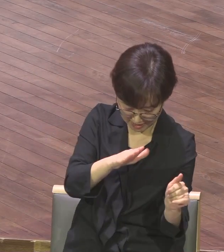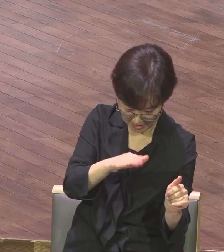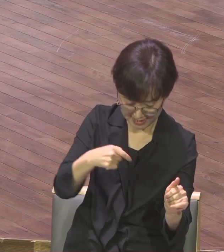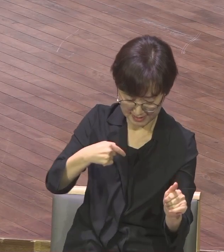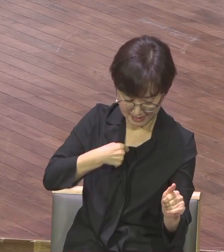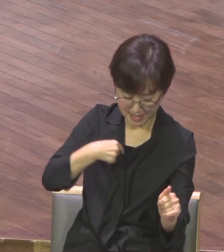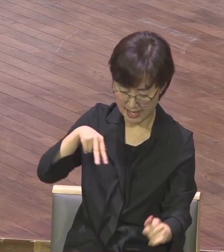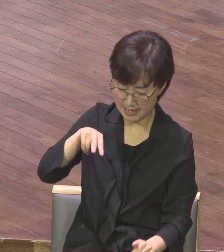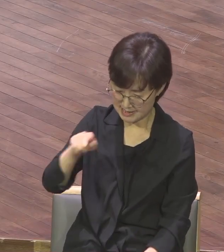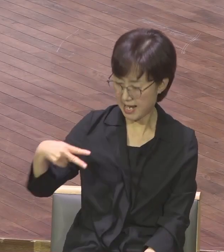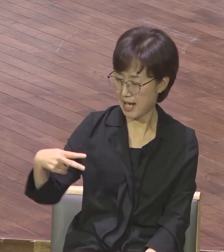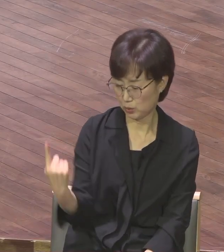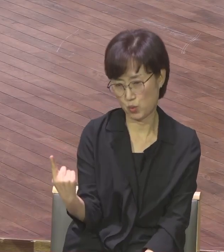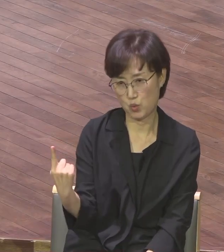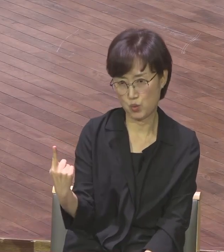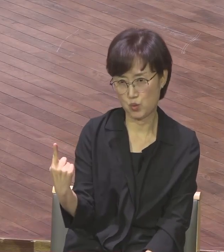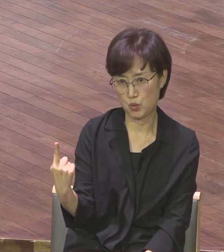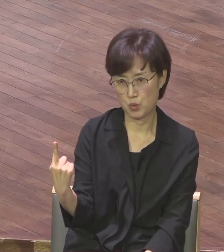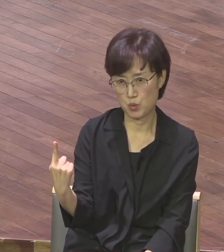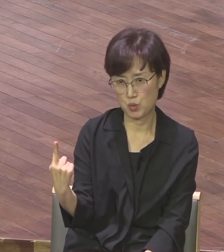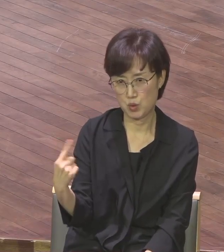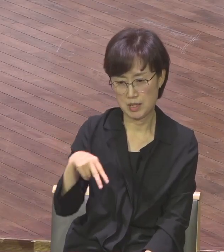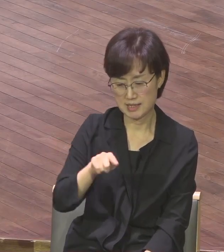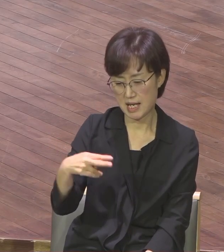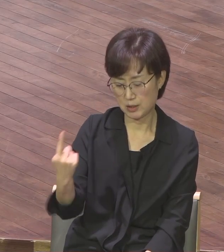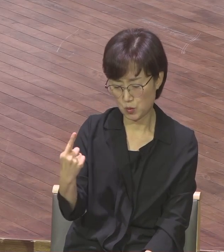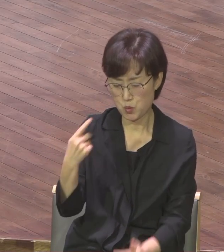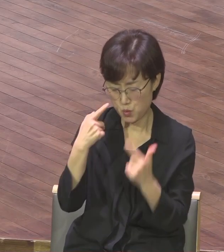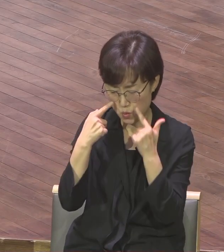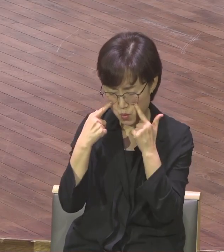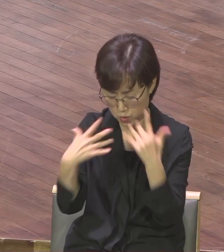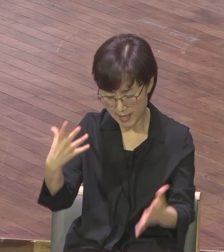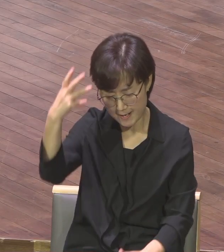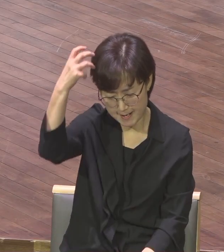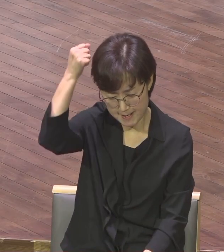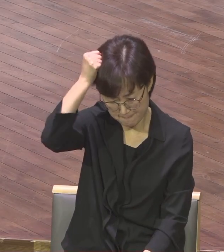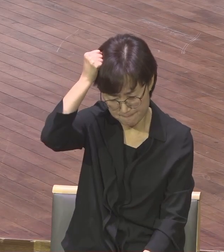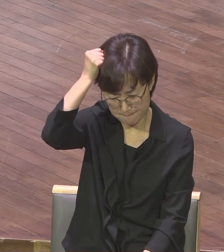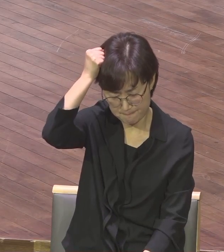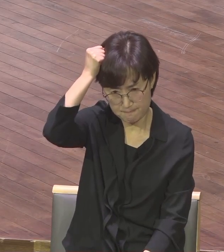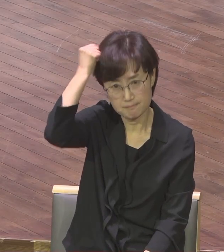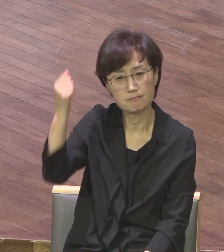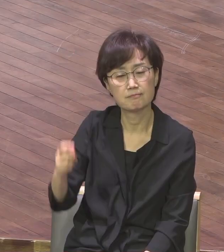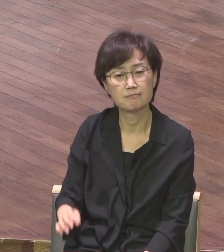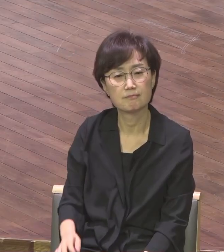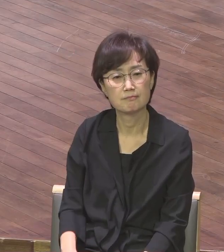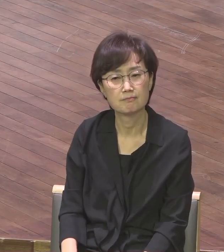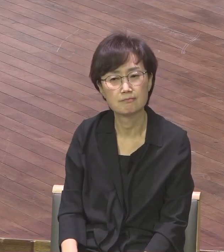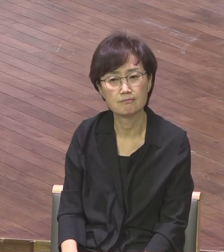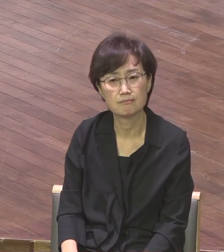보내심을 받은 자, 이 사명적 정체성을 결코 놓치지 않았어요.